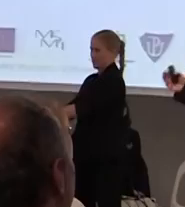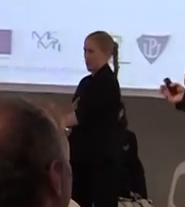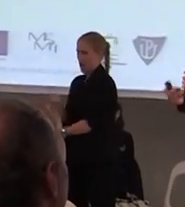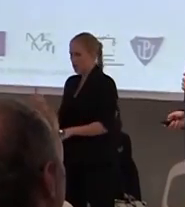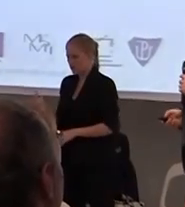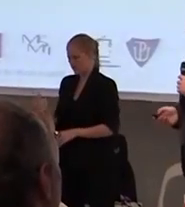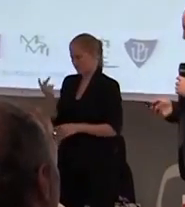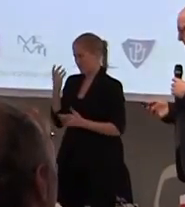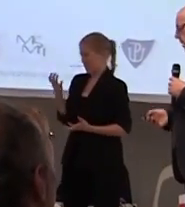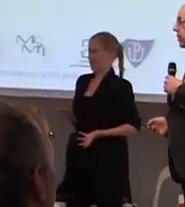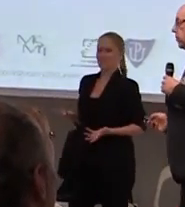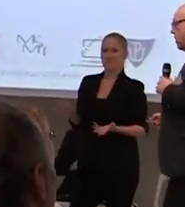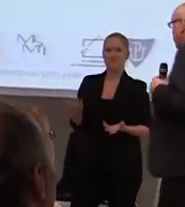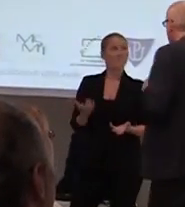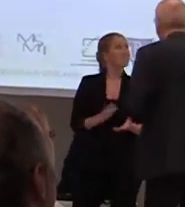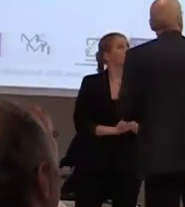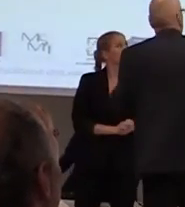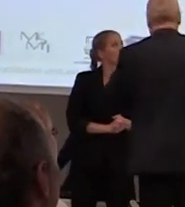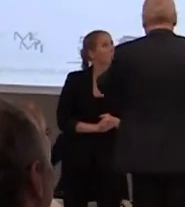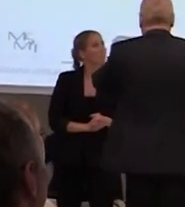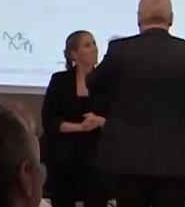To je nesmysl, tak to být nemůže. Takže to je